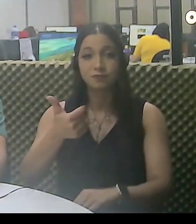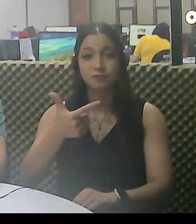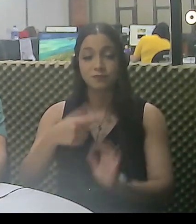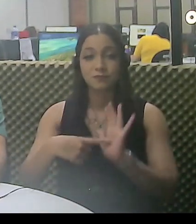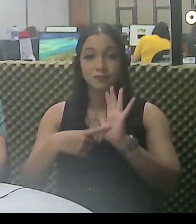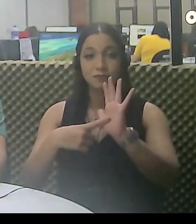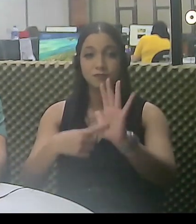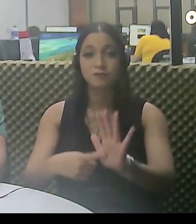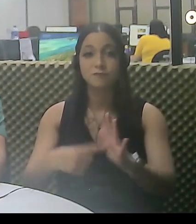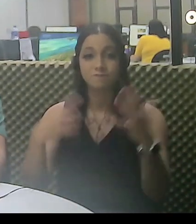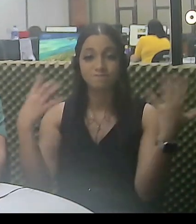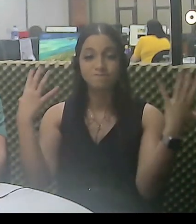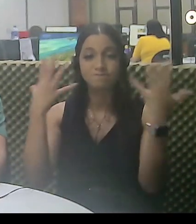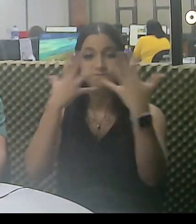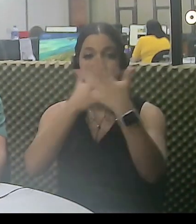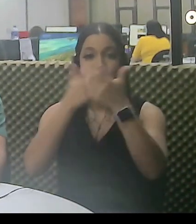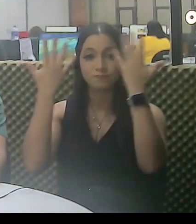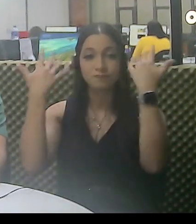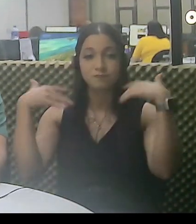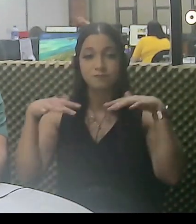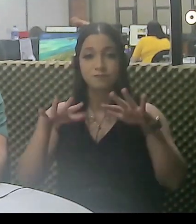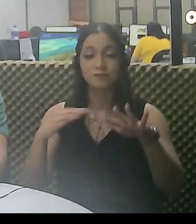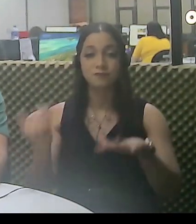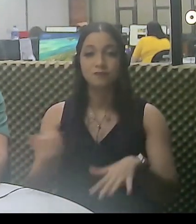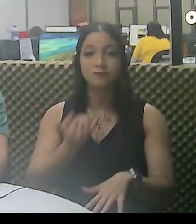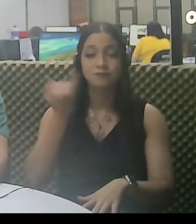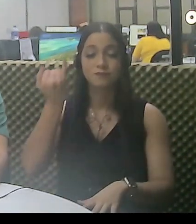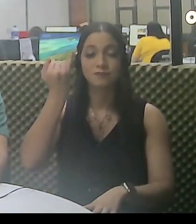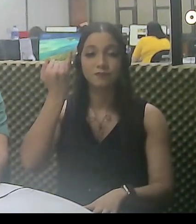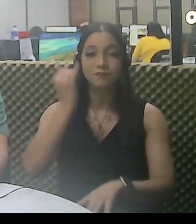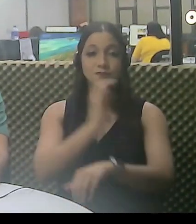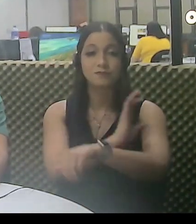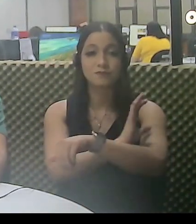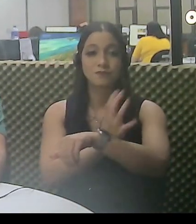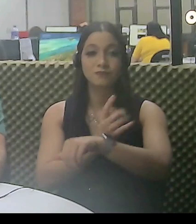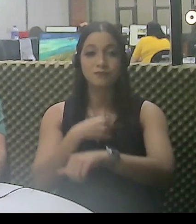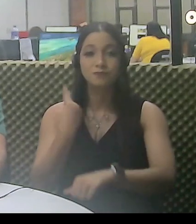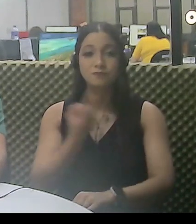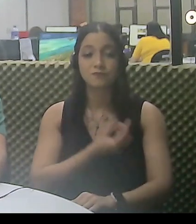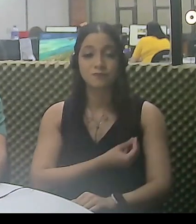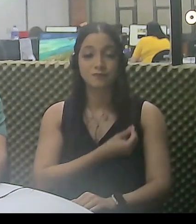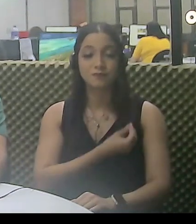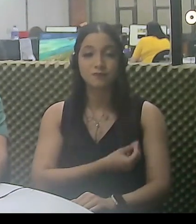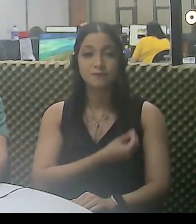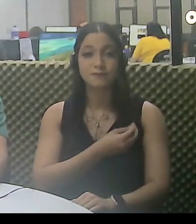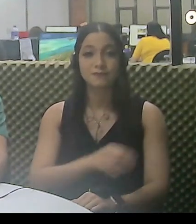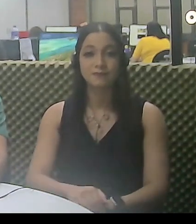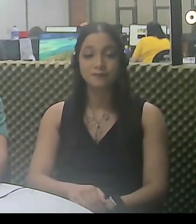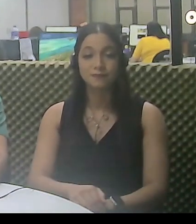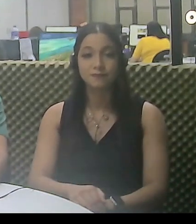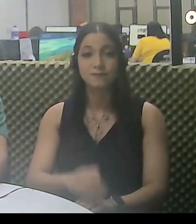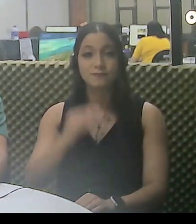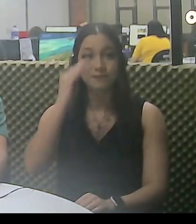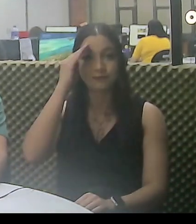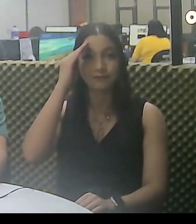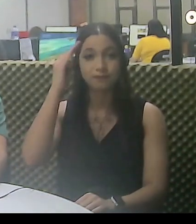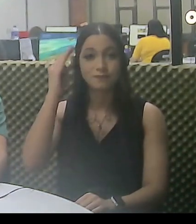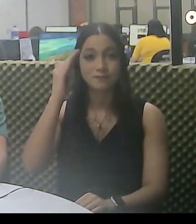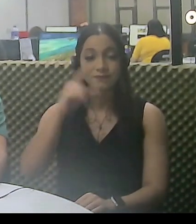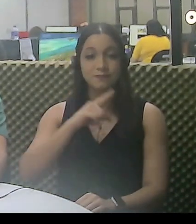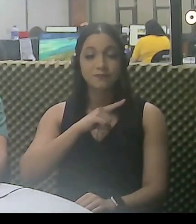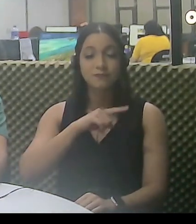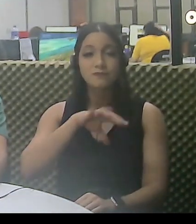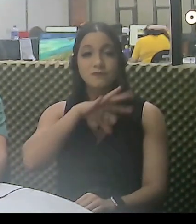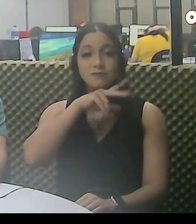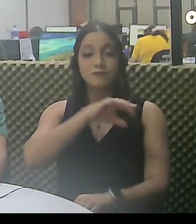enfatizam as belezas naturais e a importância Vital do Cerrado para a nossa sobrevivência entre os destaques estão uma